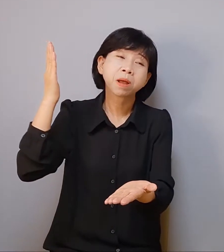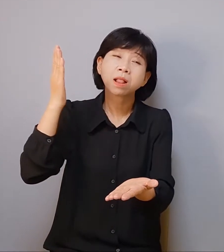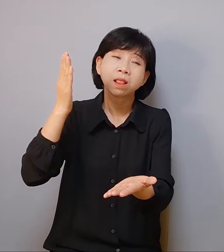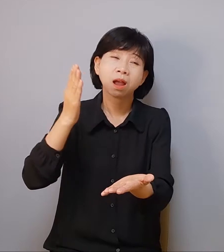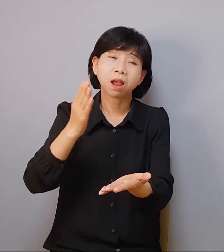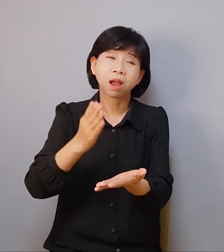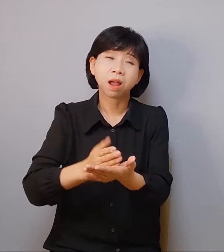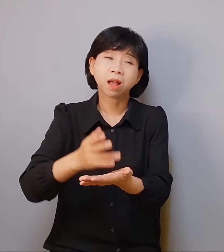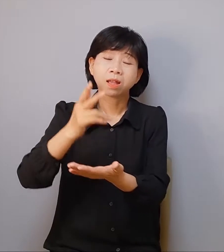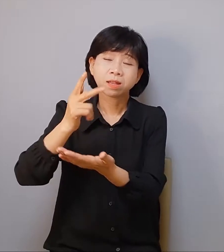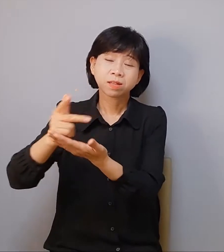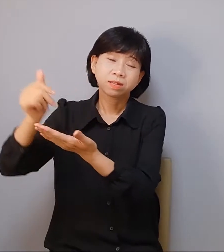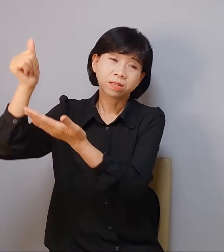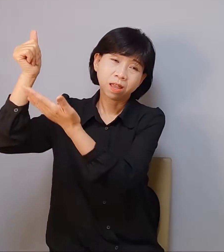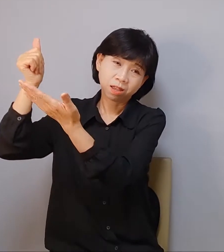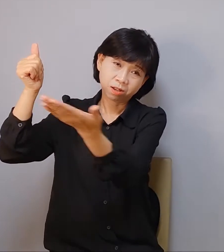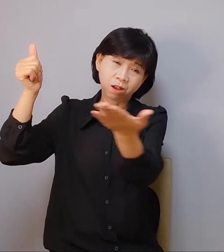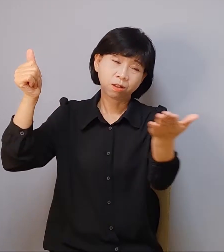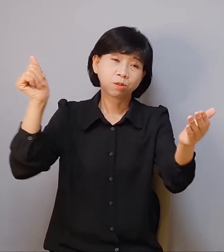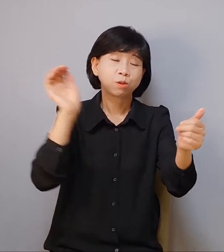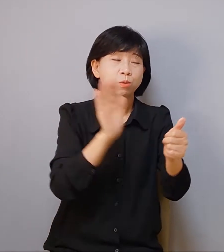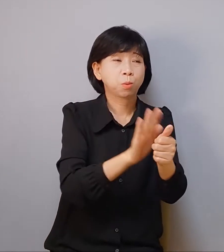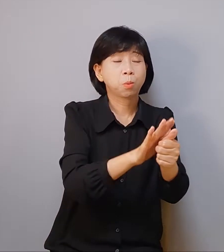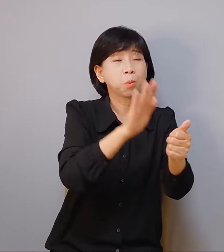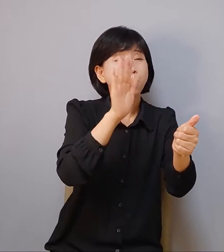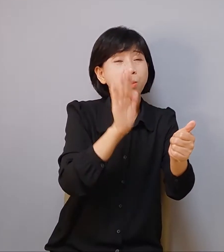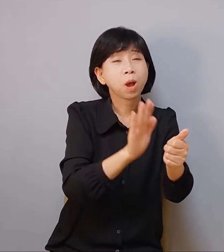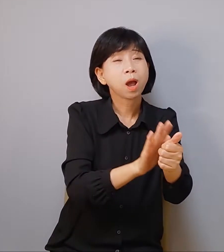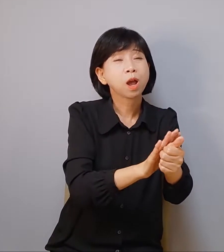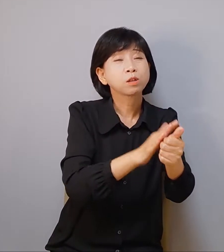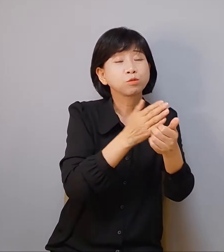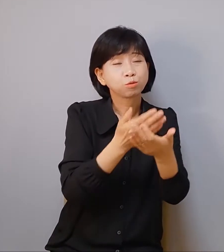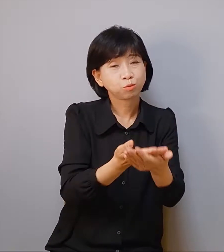두려워하지 말라, 내가 널